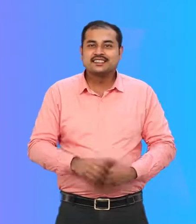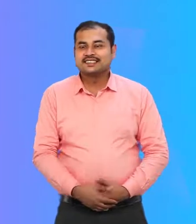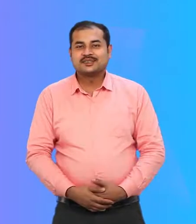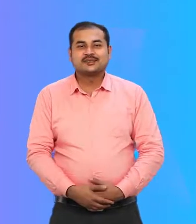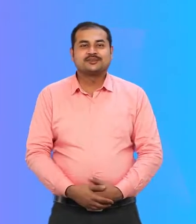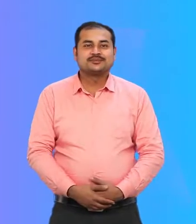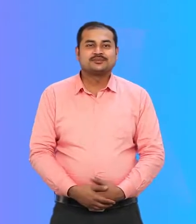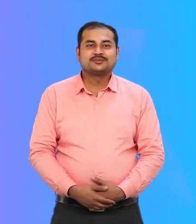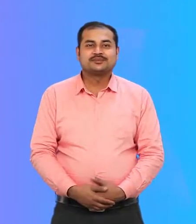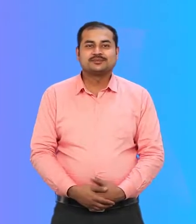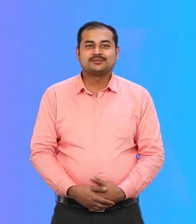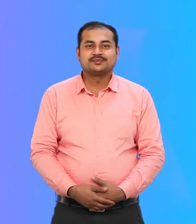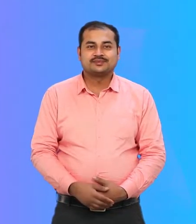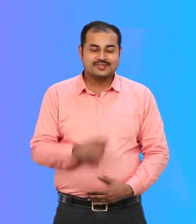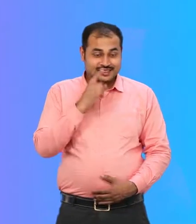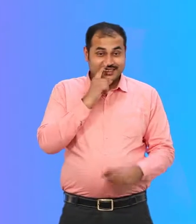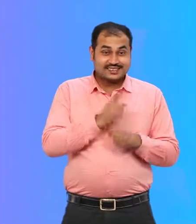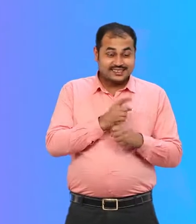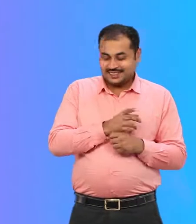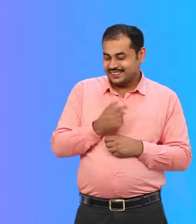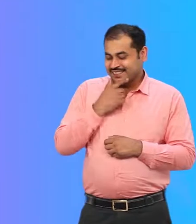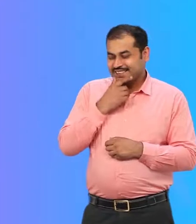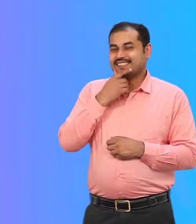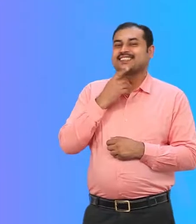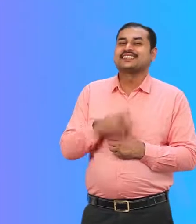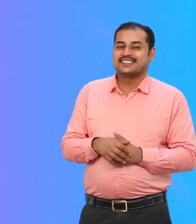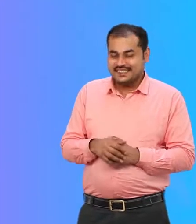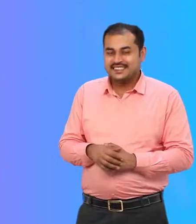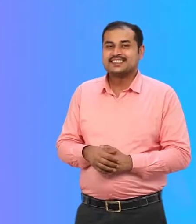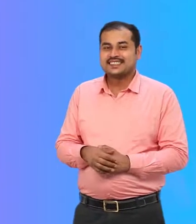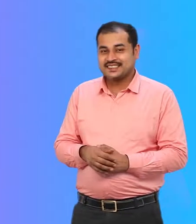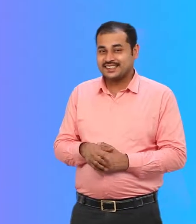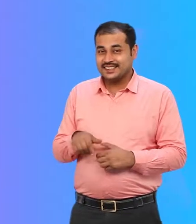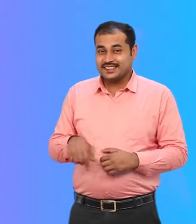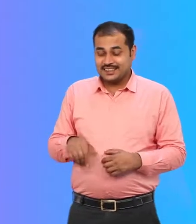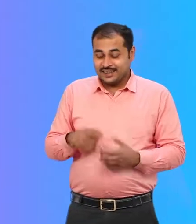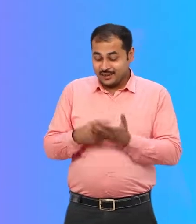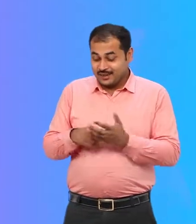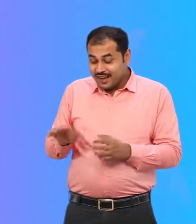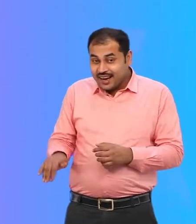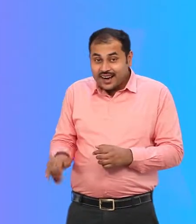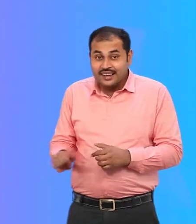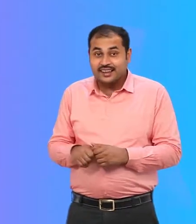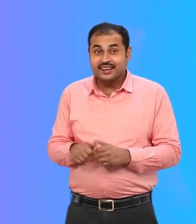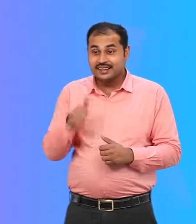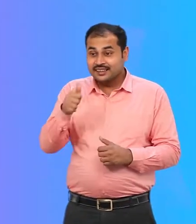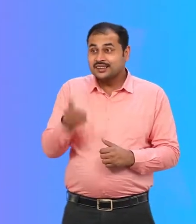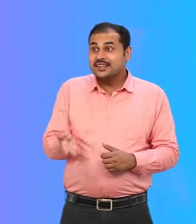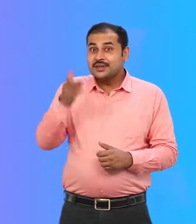झाल कौन सी मैडम हंसते हुए कहती है कि रोहन यह बिंदु